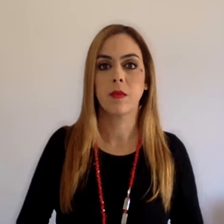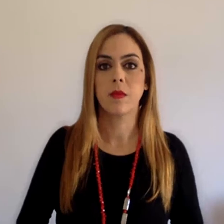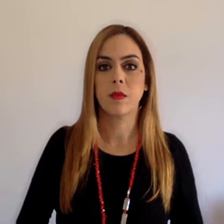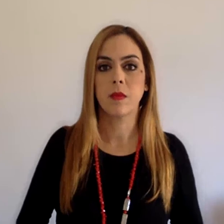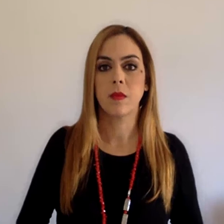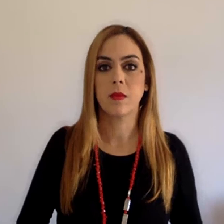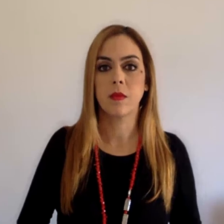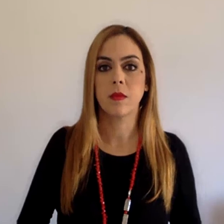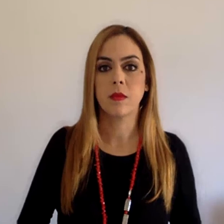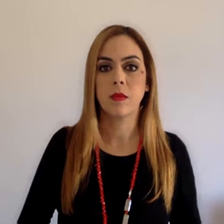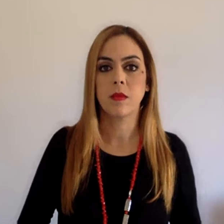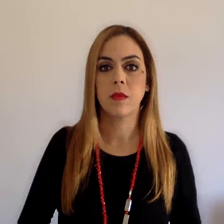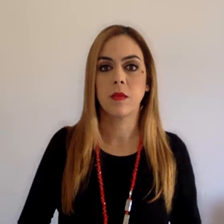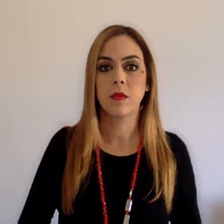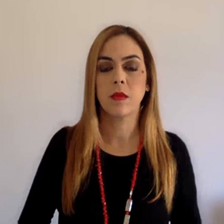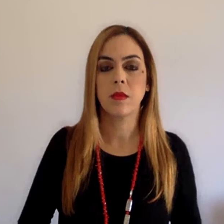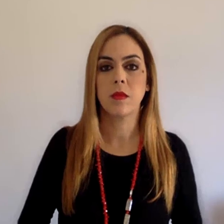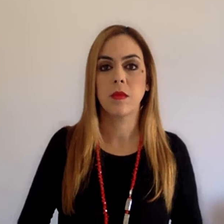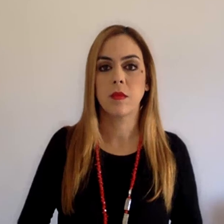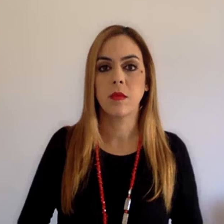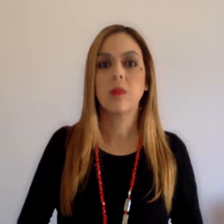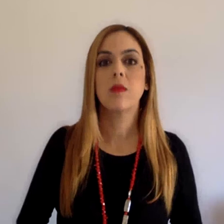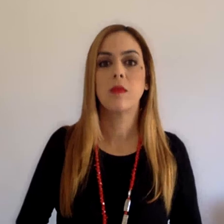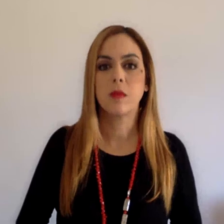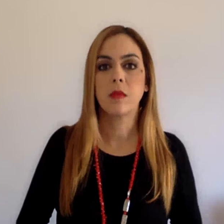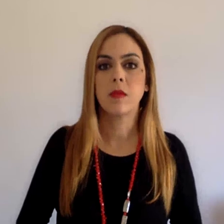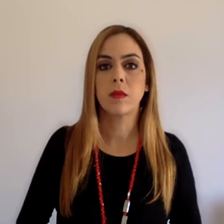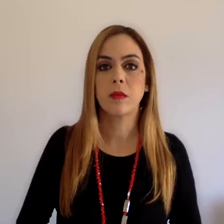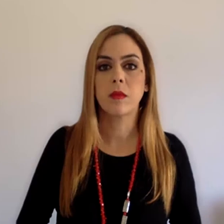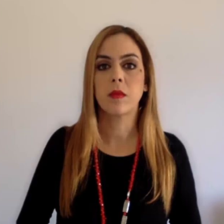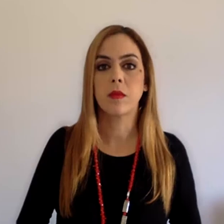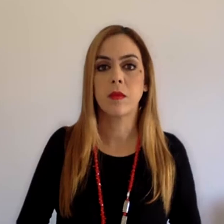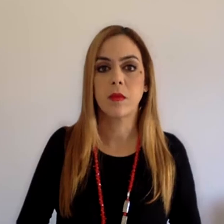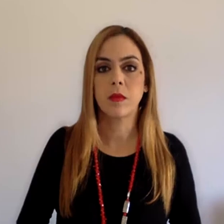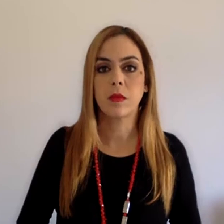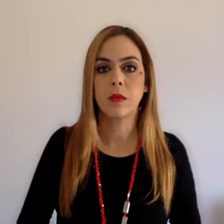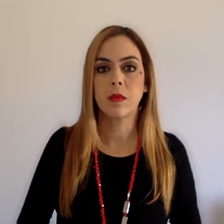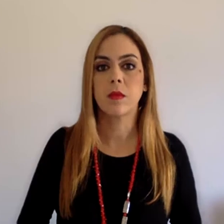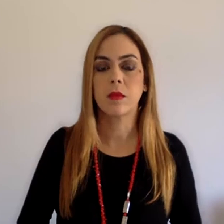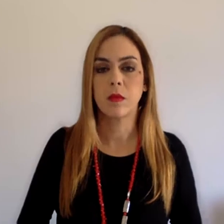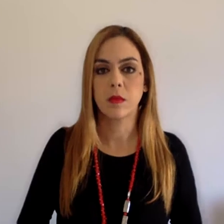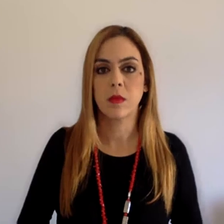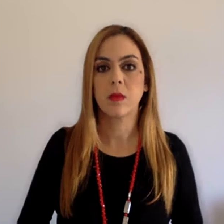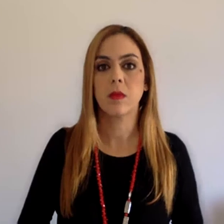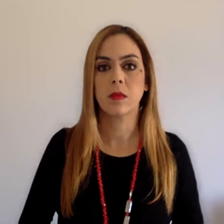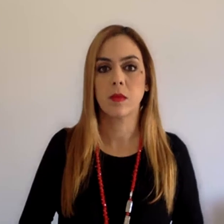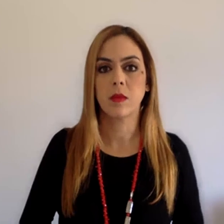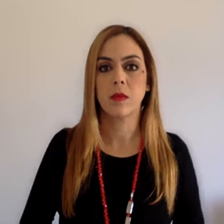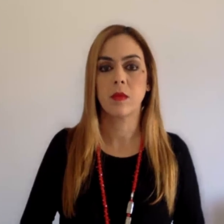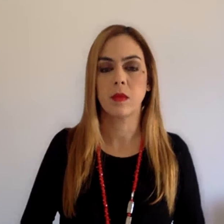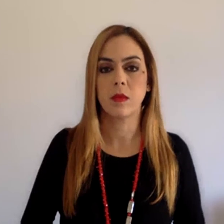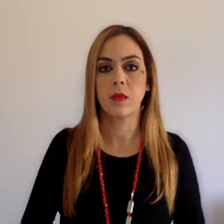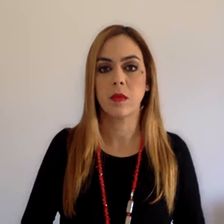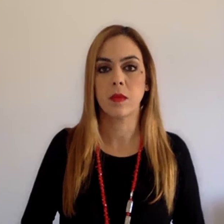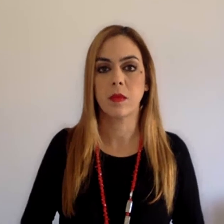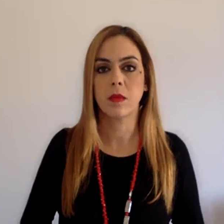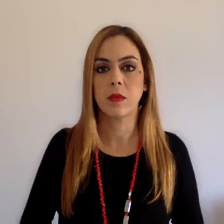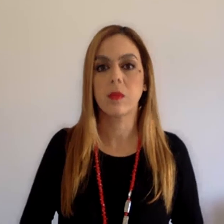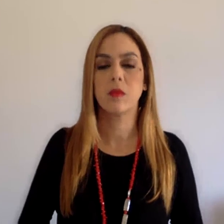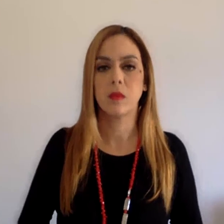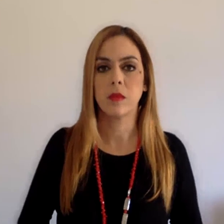en procesos de acompañamiento con las víctimas sobrevivientes lo hacemos de manera individual grupal a través de lo que es la orientación